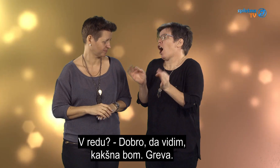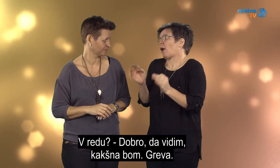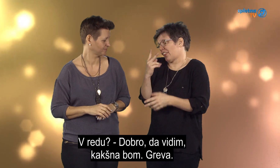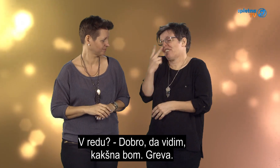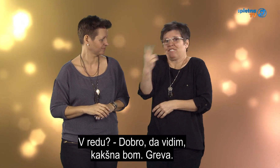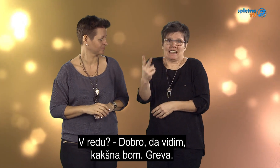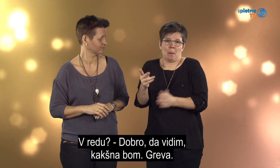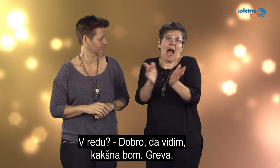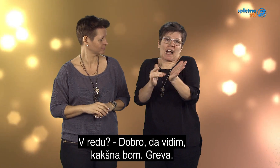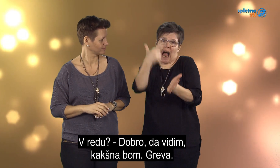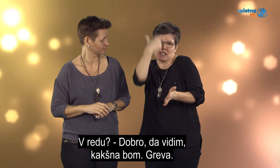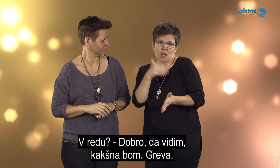Dobro, da vidimo, kakšna bom.